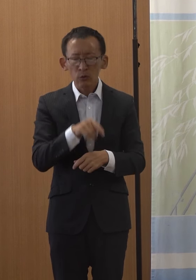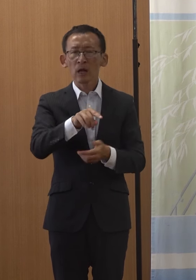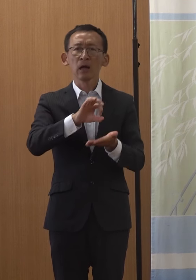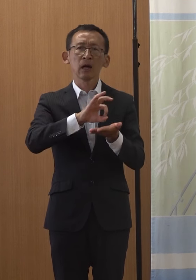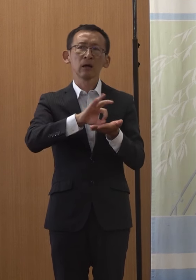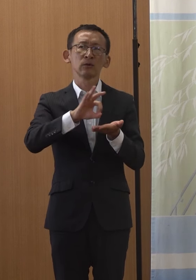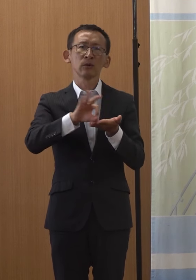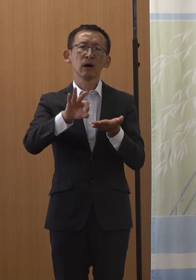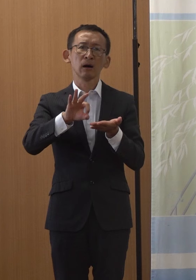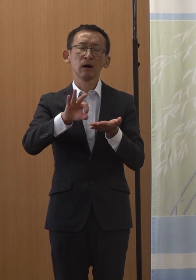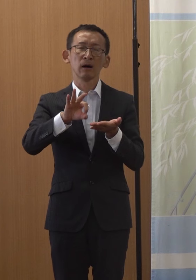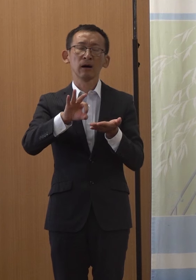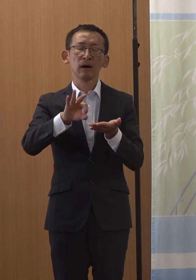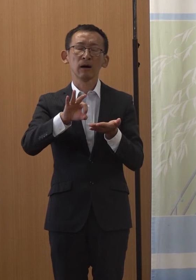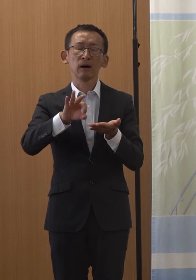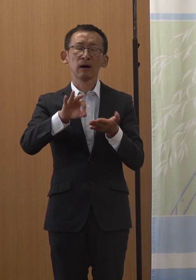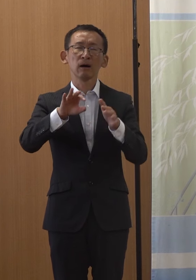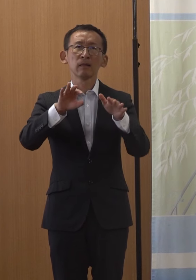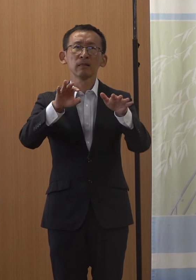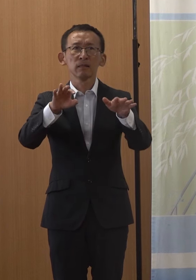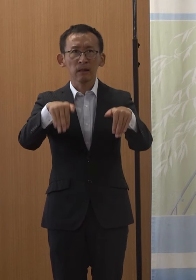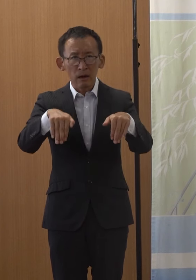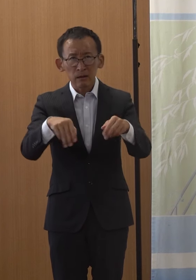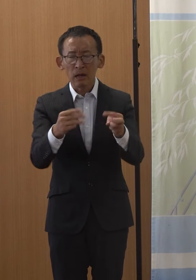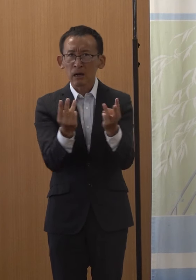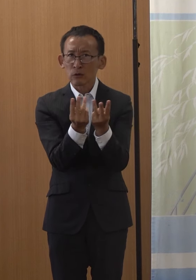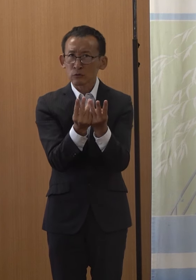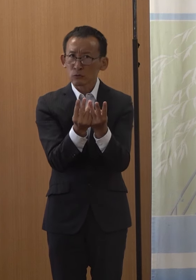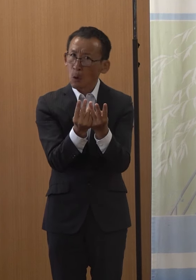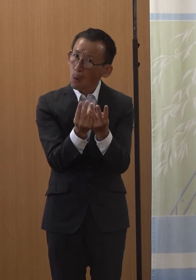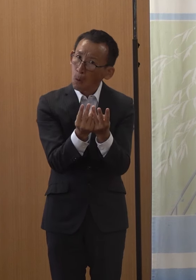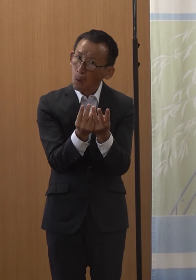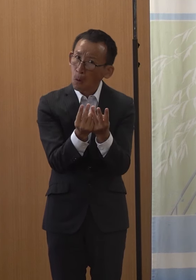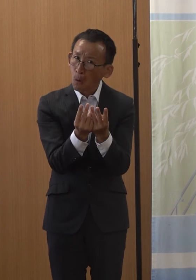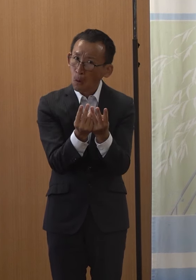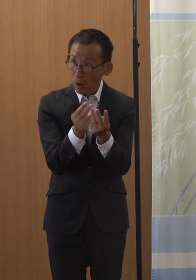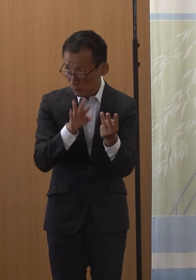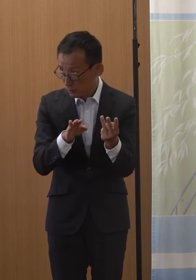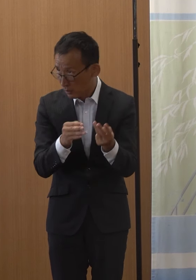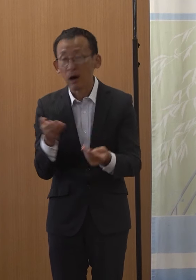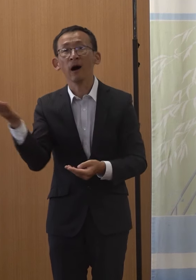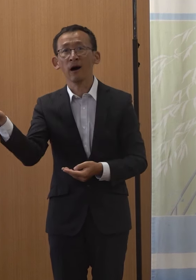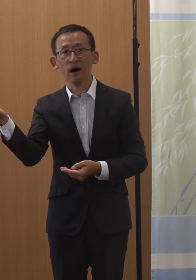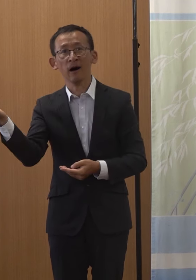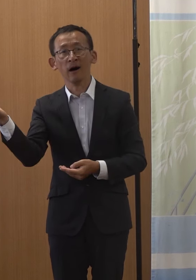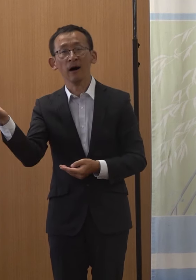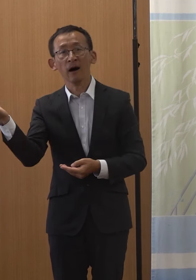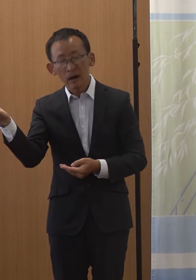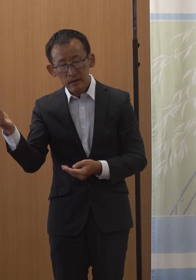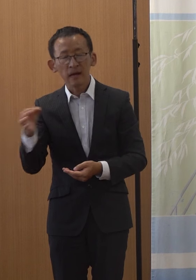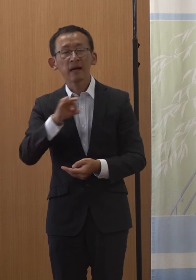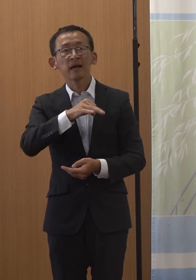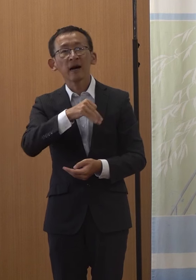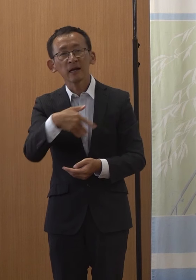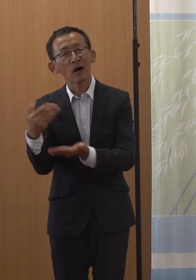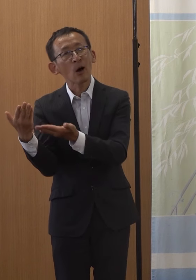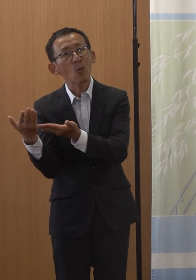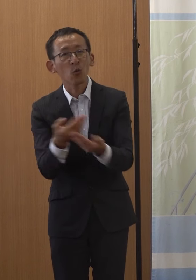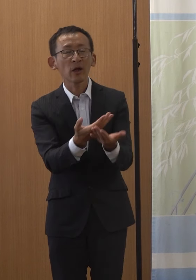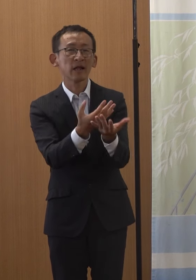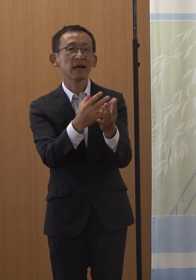ような、イメージです。で、具体的な利用状況は何かありますか。 金沢もてなし隊というボランティア団体の